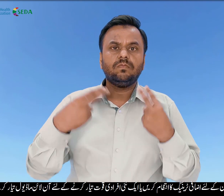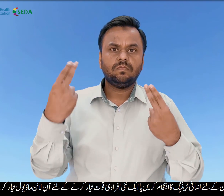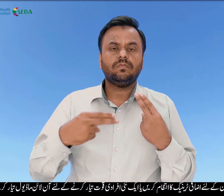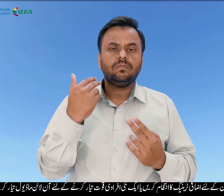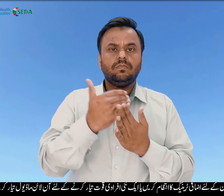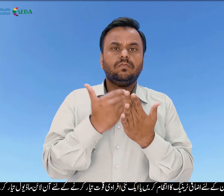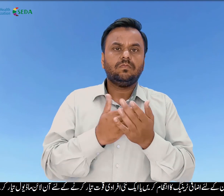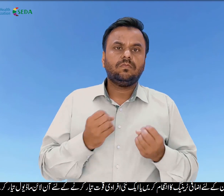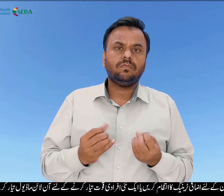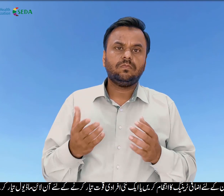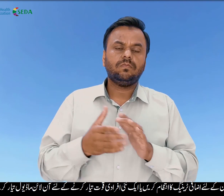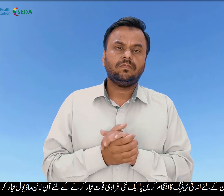لائن ماڈیول تیار کریں۔